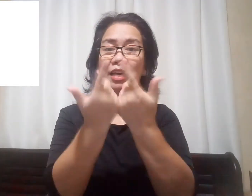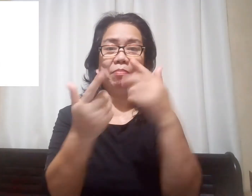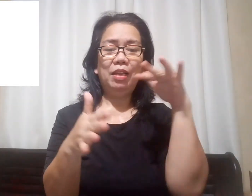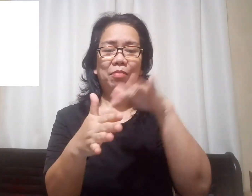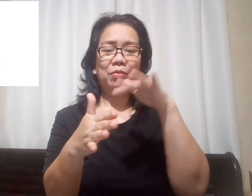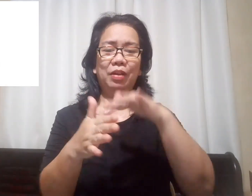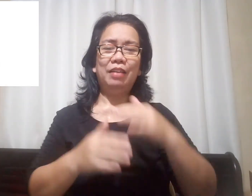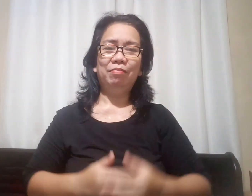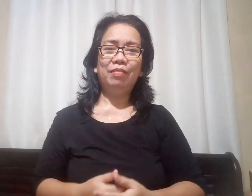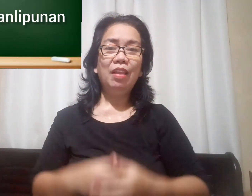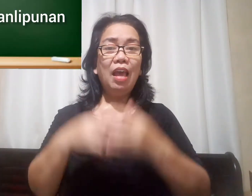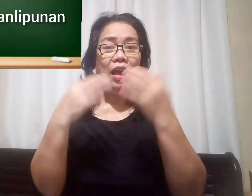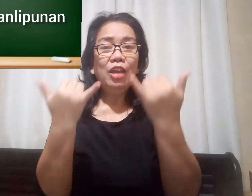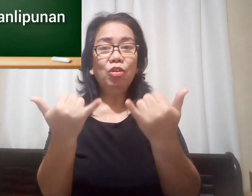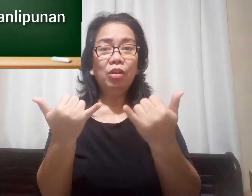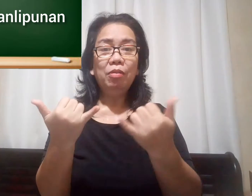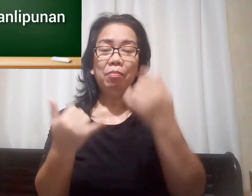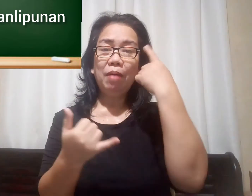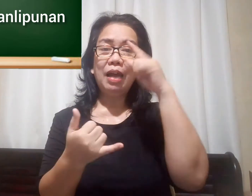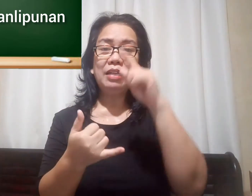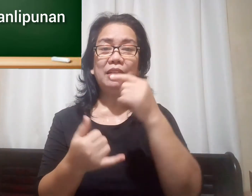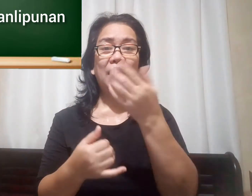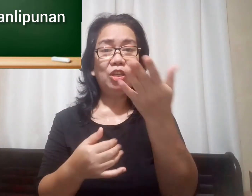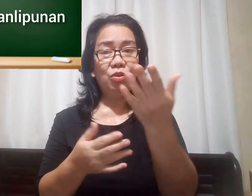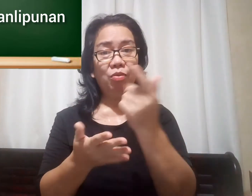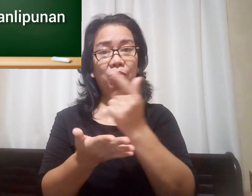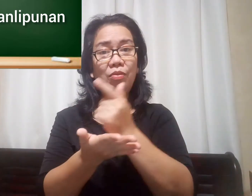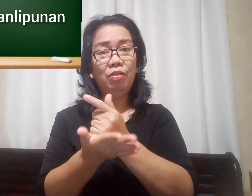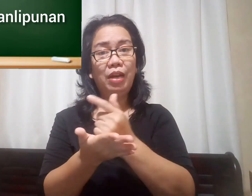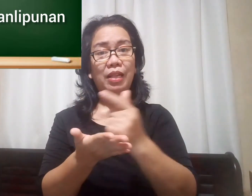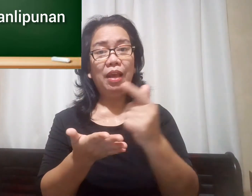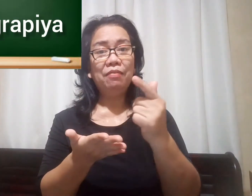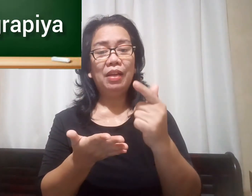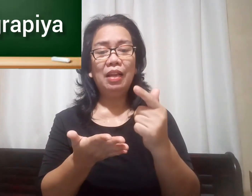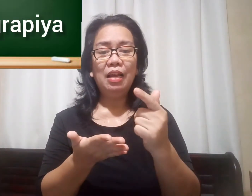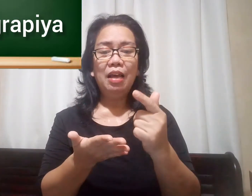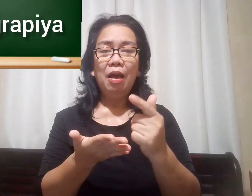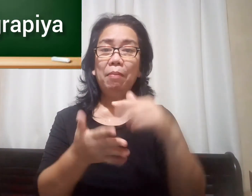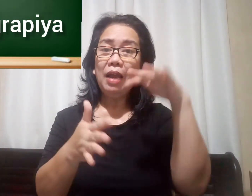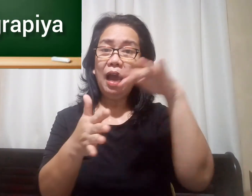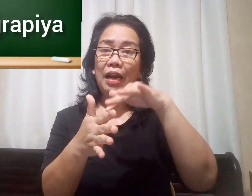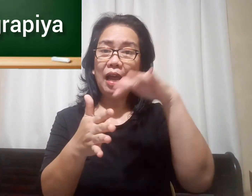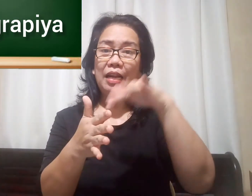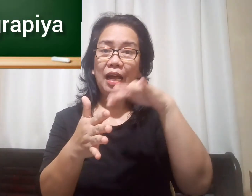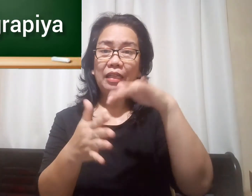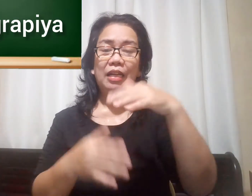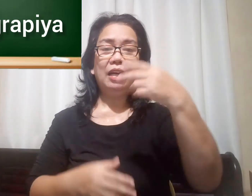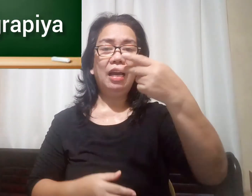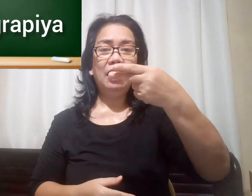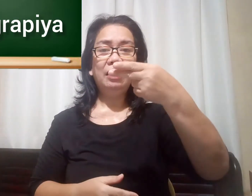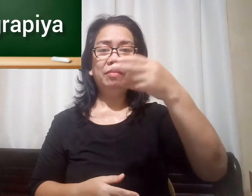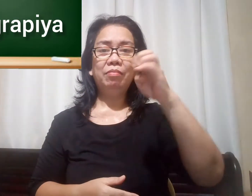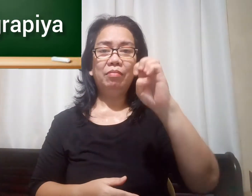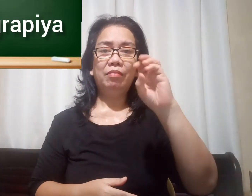pandipunan. Ngayon, para sa inyong grade level, pag-aaralan natin ay ang